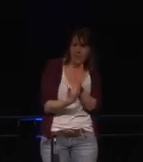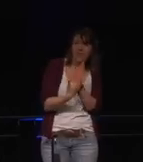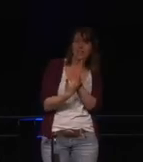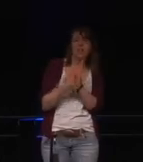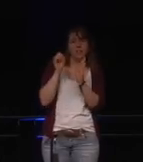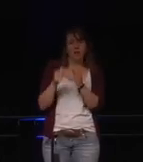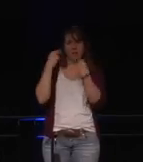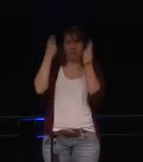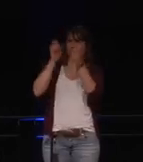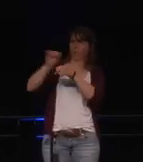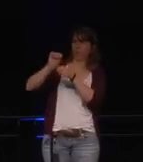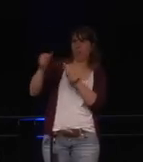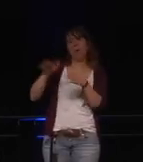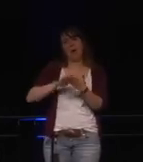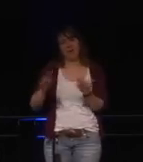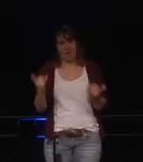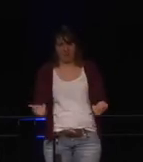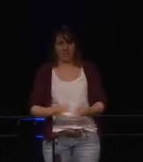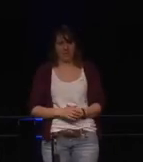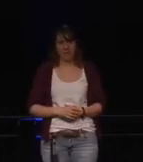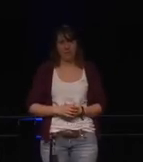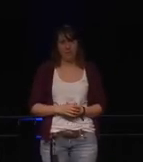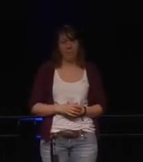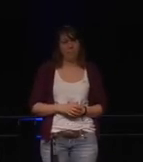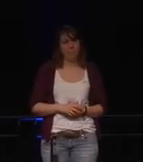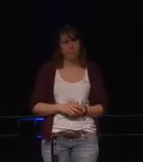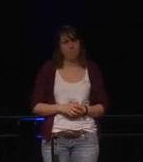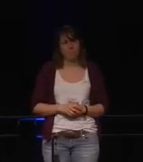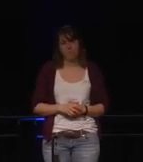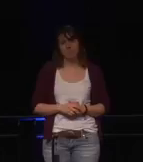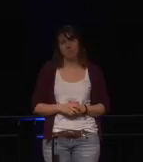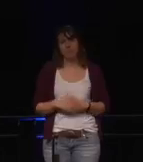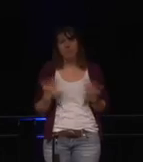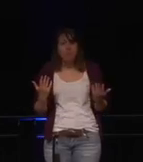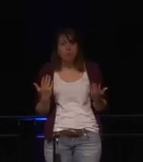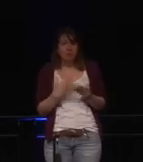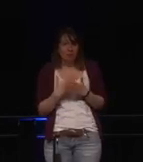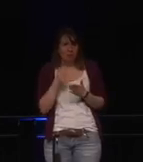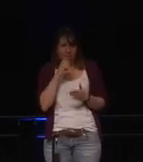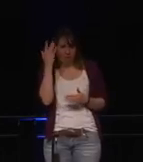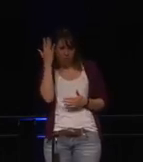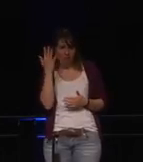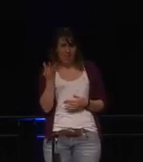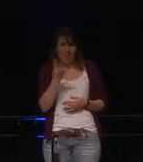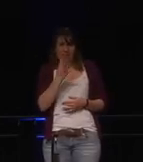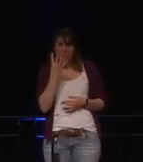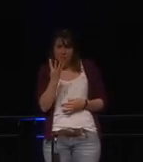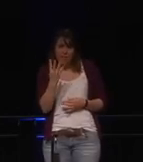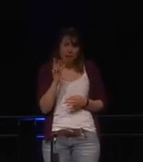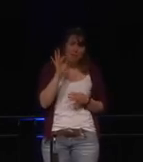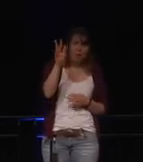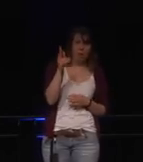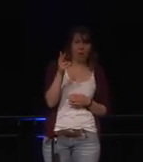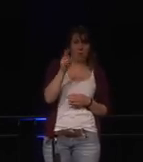protección de nuestros datos. Antes era más difícil, pero con la nueva regulación esto se vuelve mucho más fácil. Y